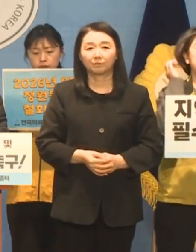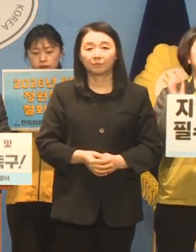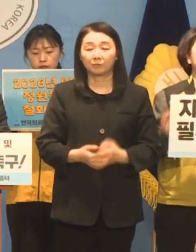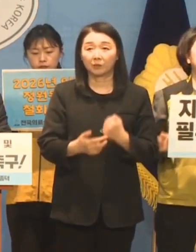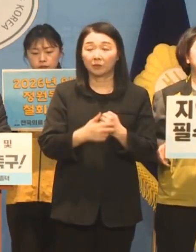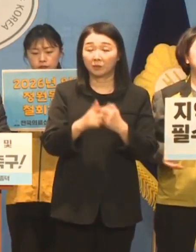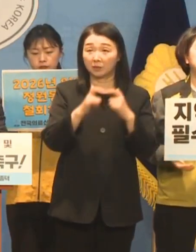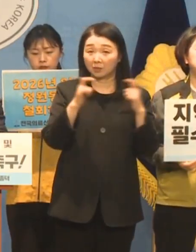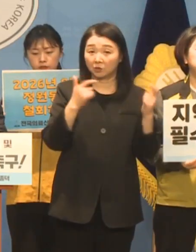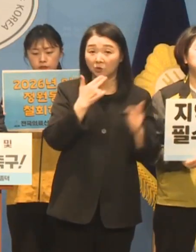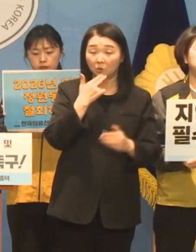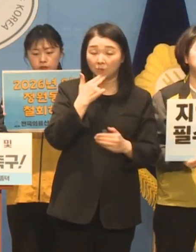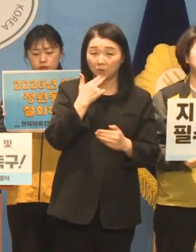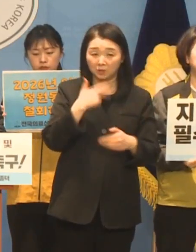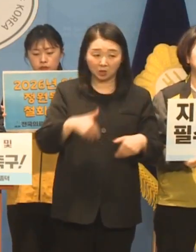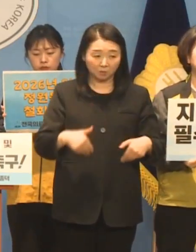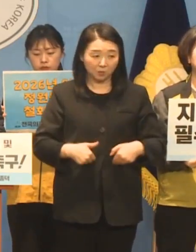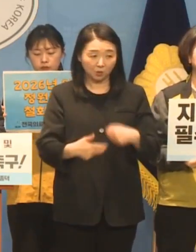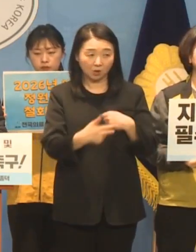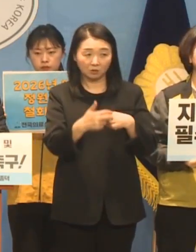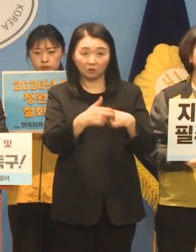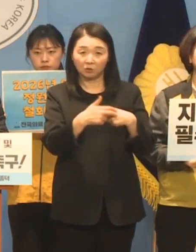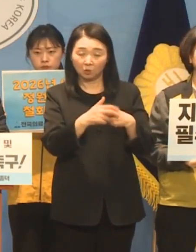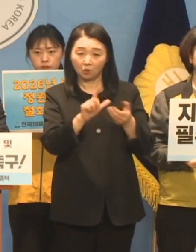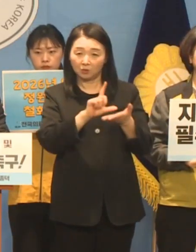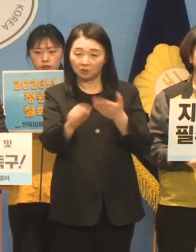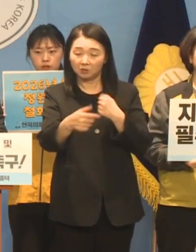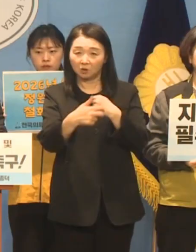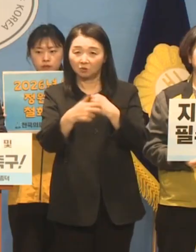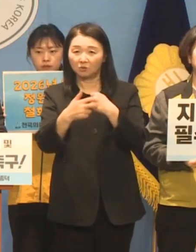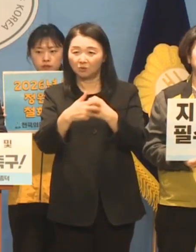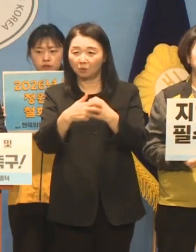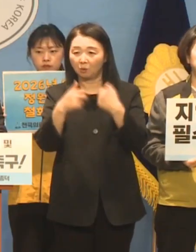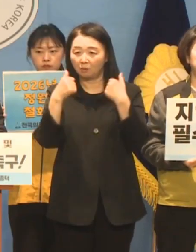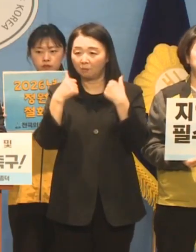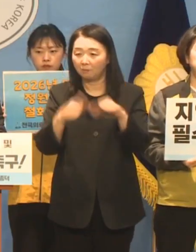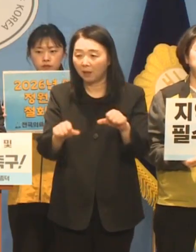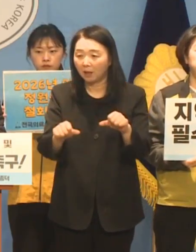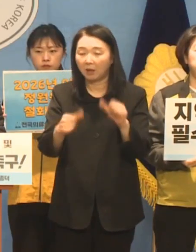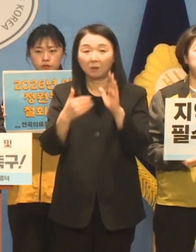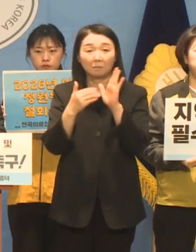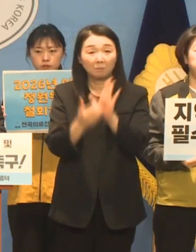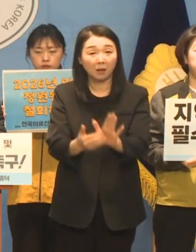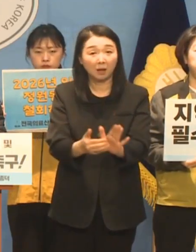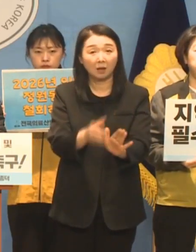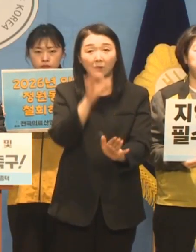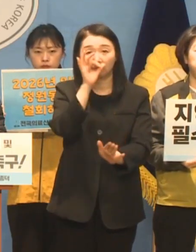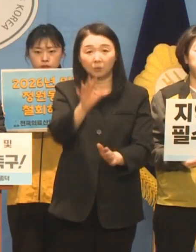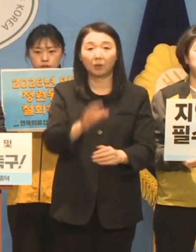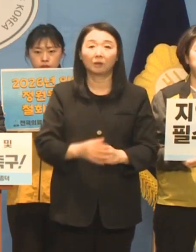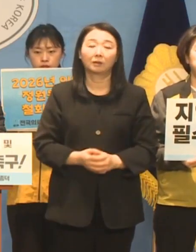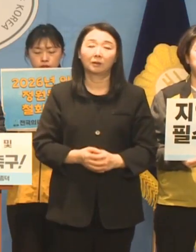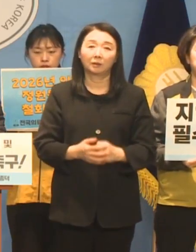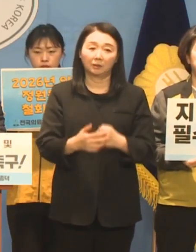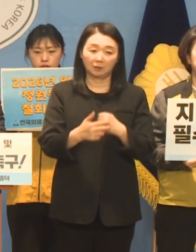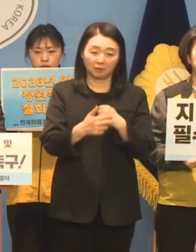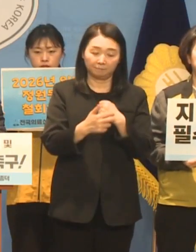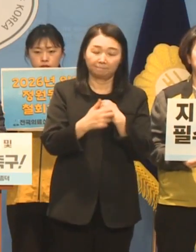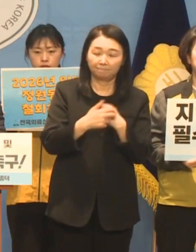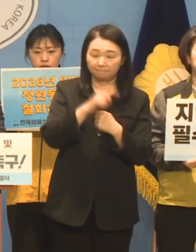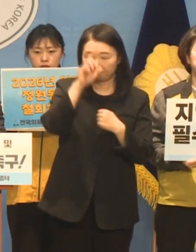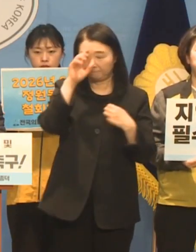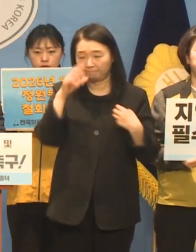의사증원 없이 필수의료, 지역의료 붕괴를 더 이상 막을 수는 없습니다. 의정 갈등 1년